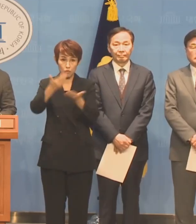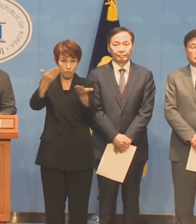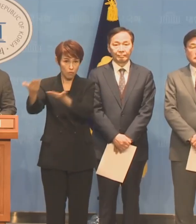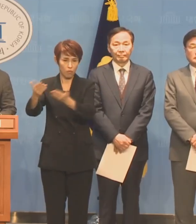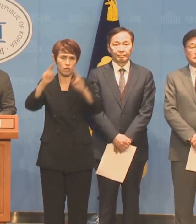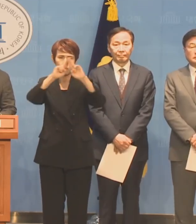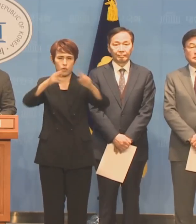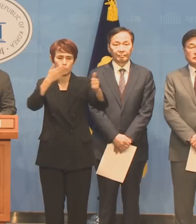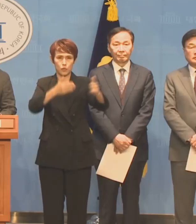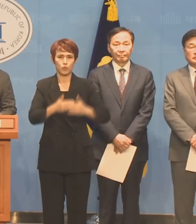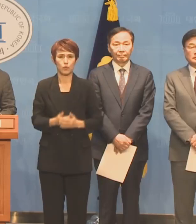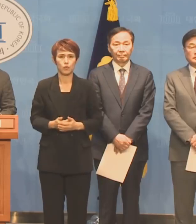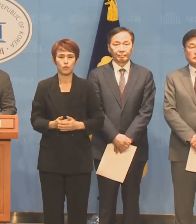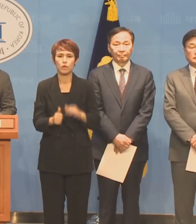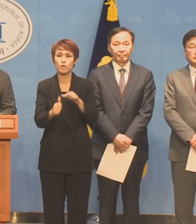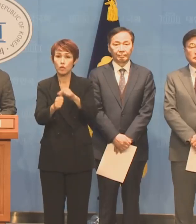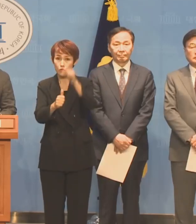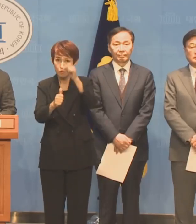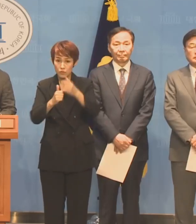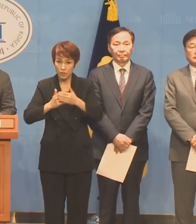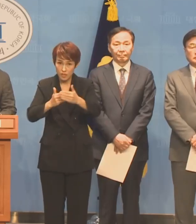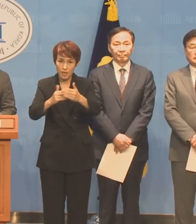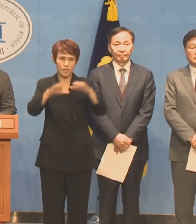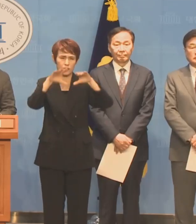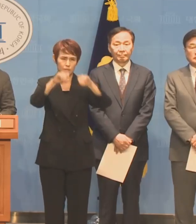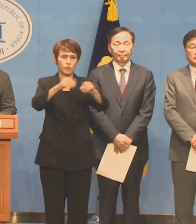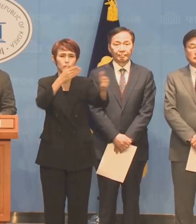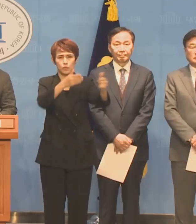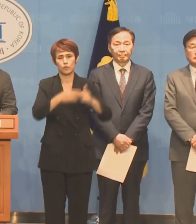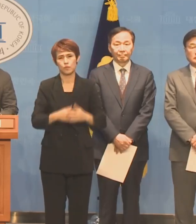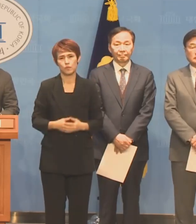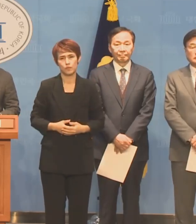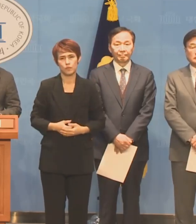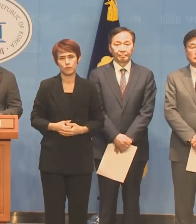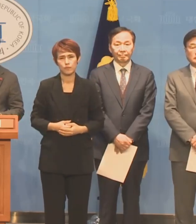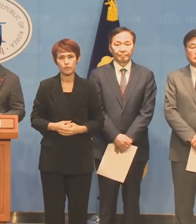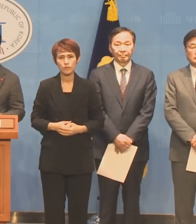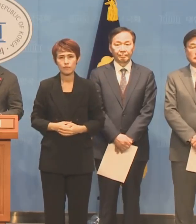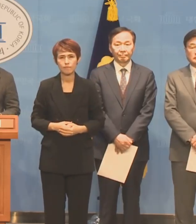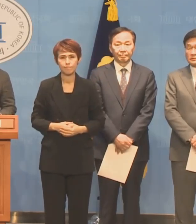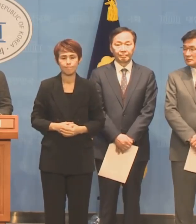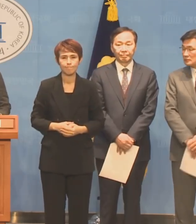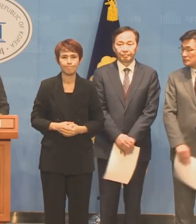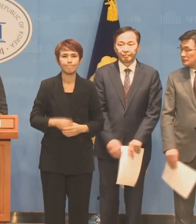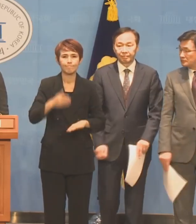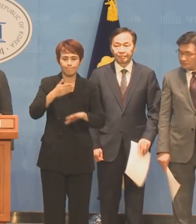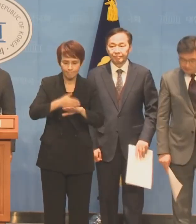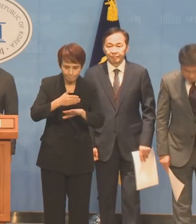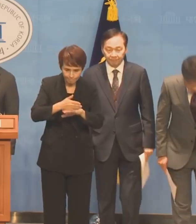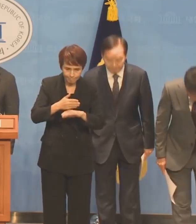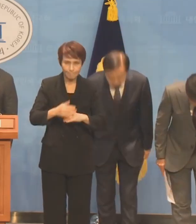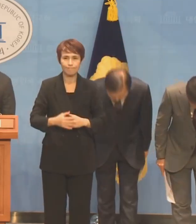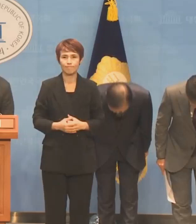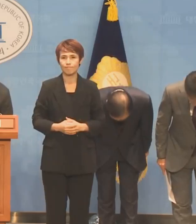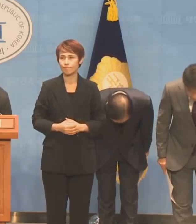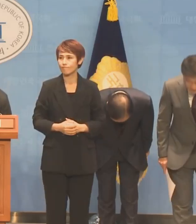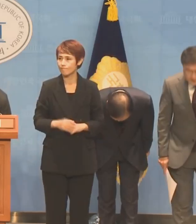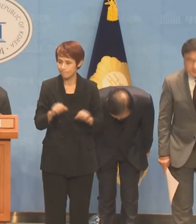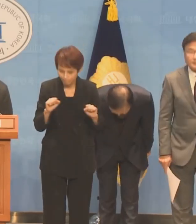대한 선출 절차를 즉각 중단하십시오. 네, 감사합니다.